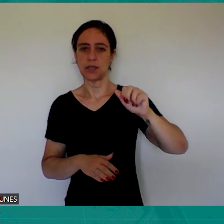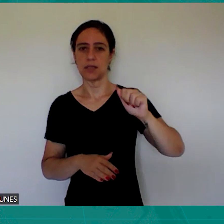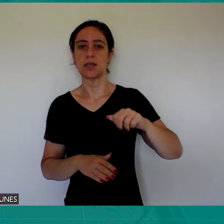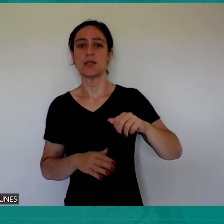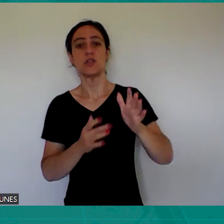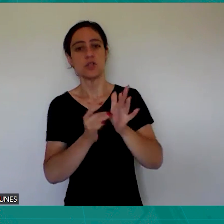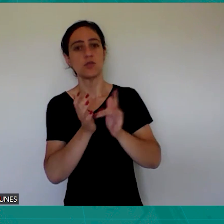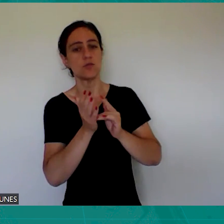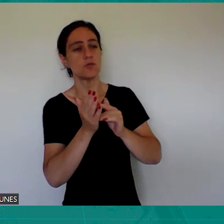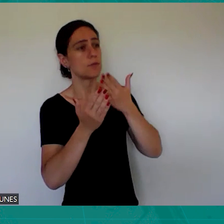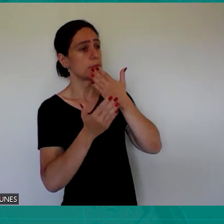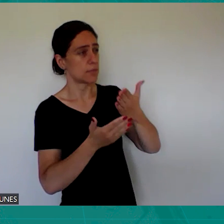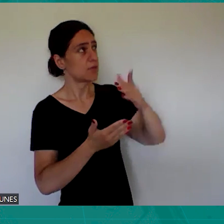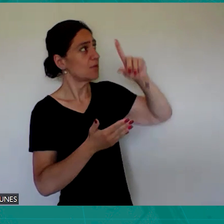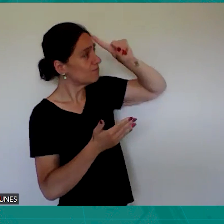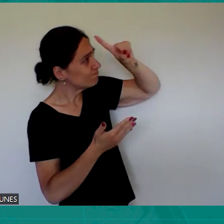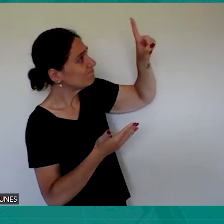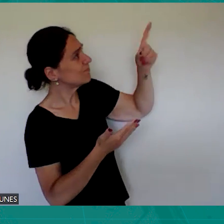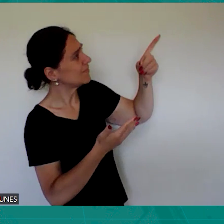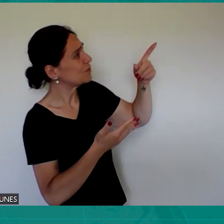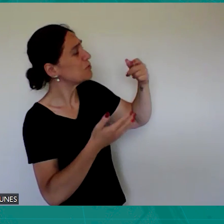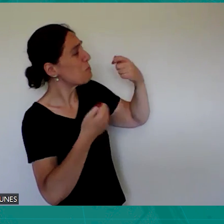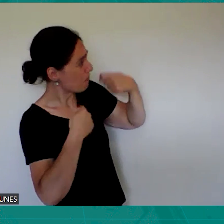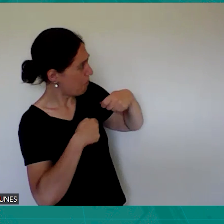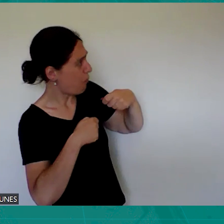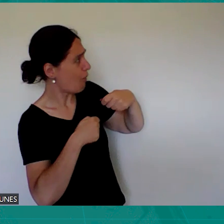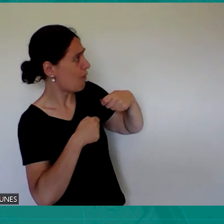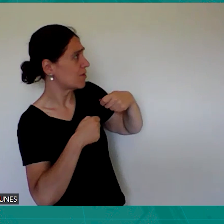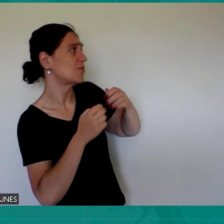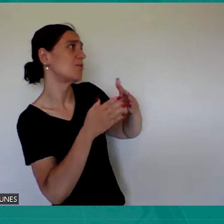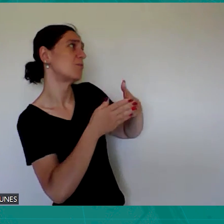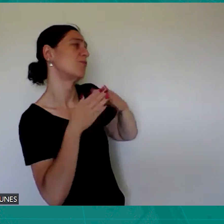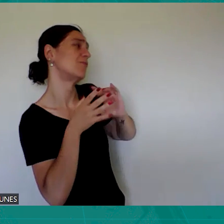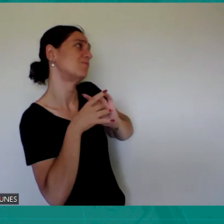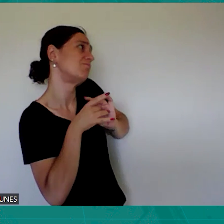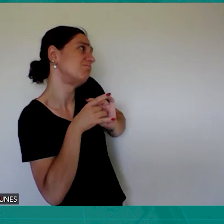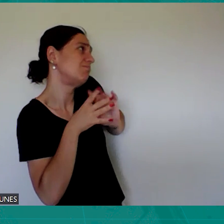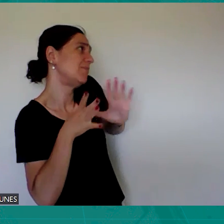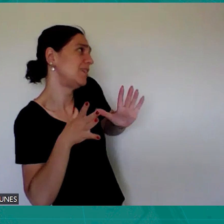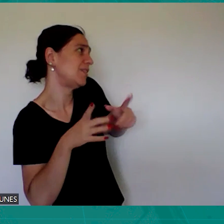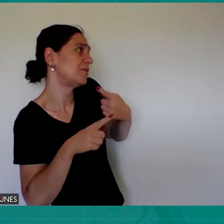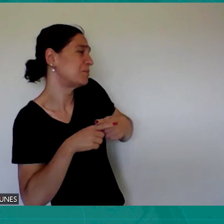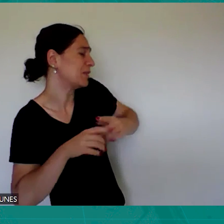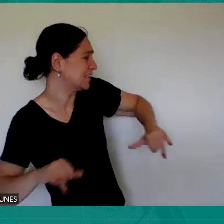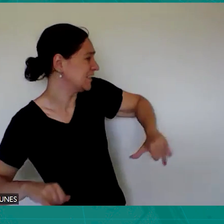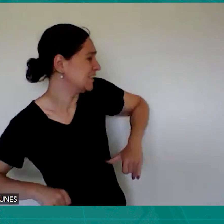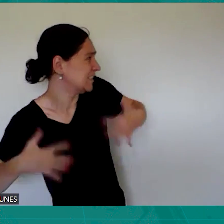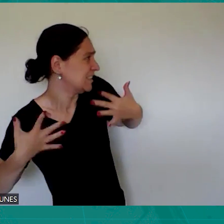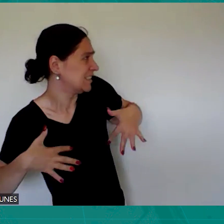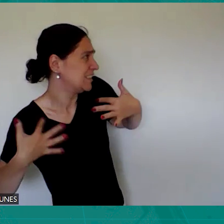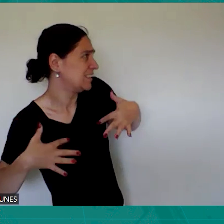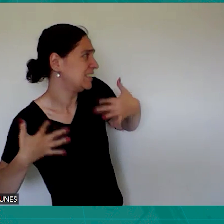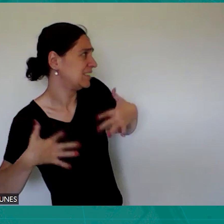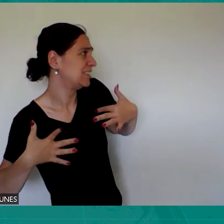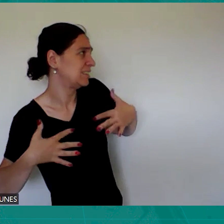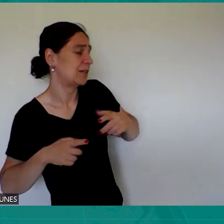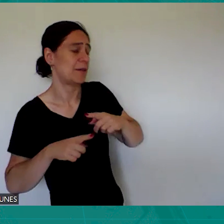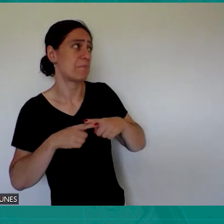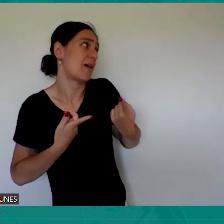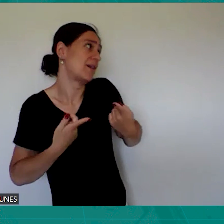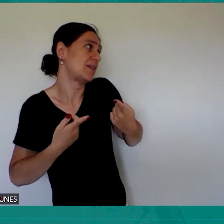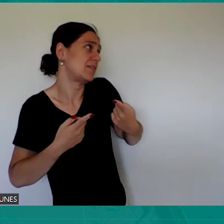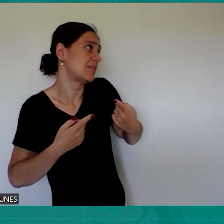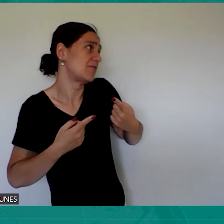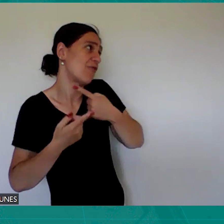passe de mim esse cálice, passe de mim essa angústia toda, esse sofrimento, essa agonia, mas não seja como eu quero, mas